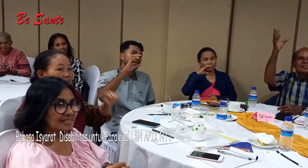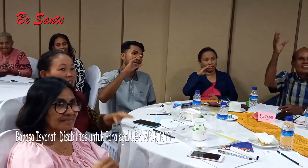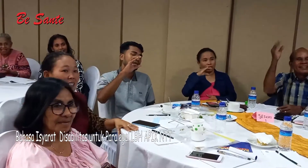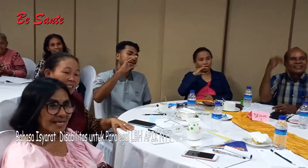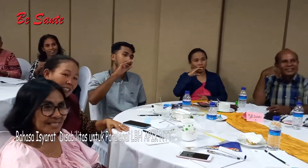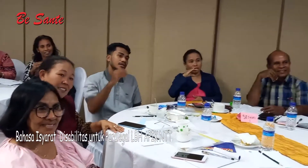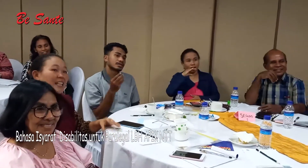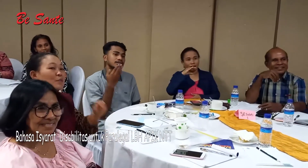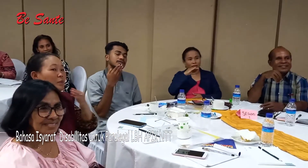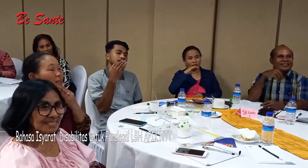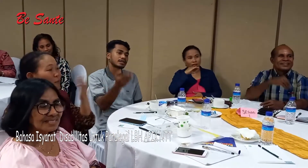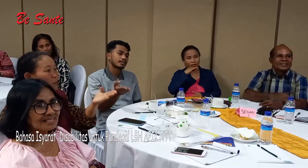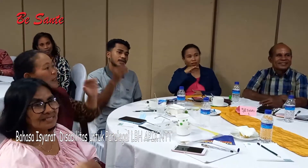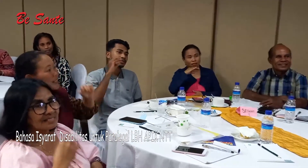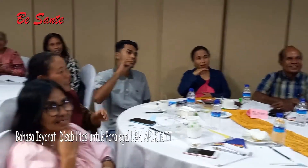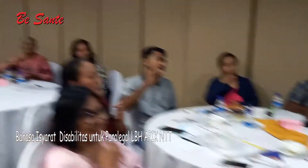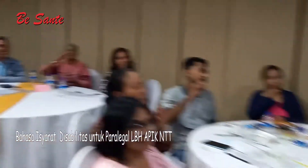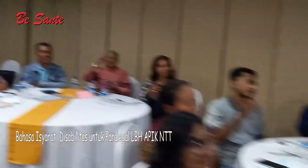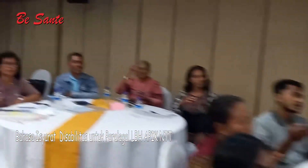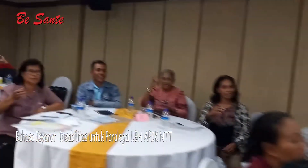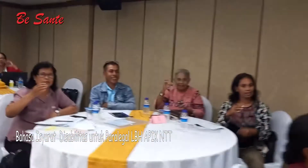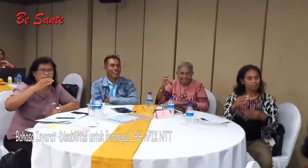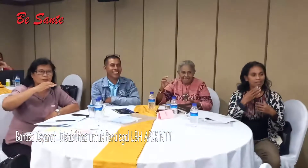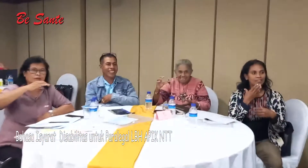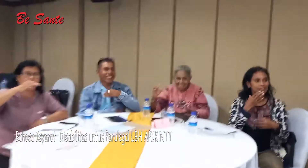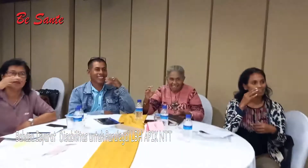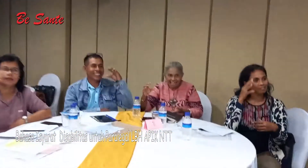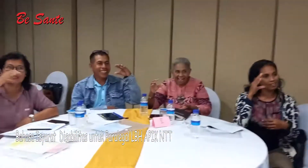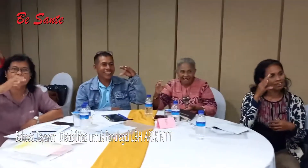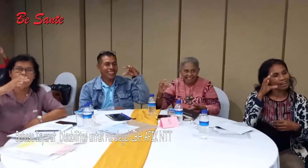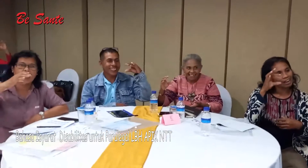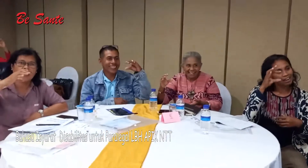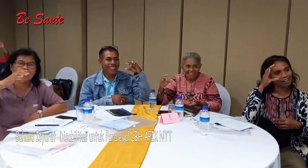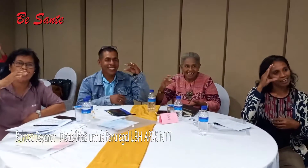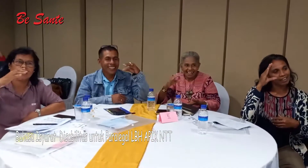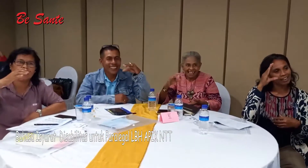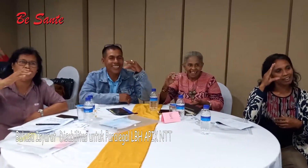Selamat pagi. Selamat siang. Selamat siang. Selamat siang.